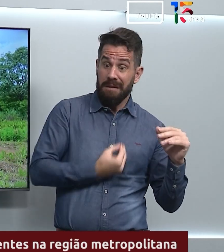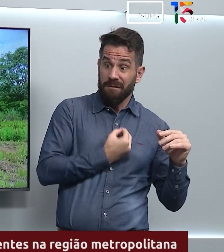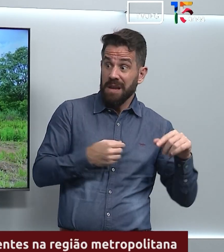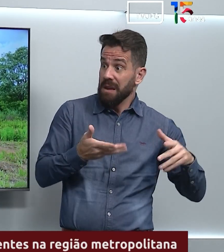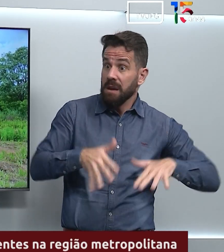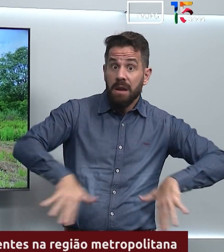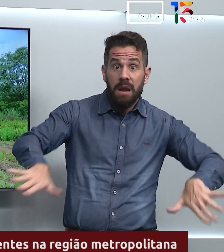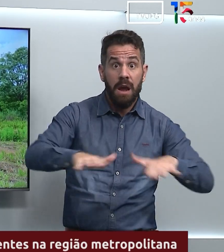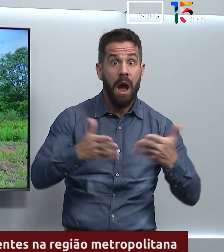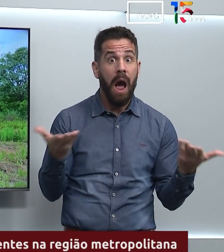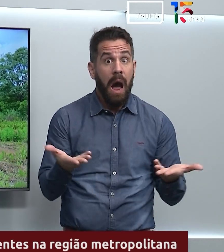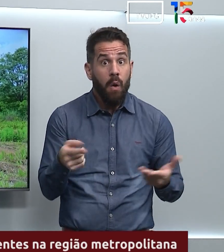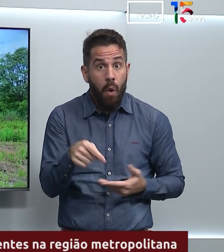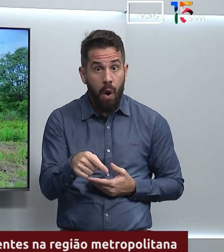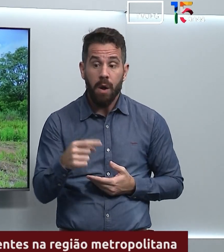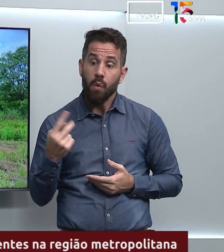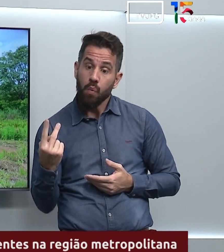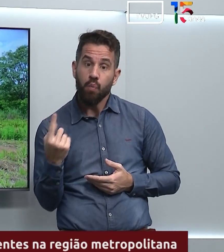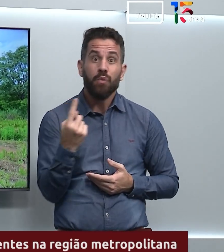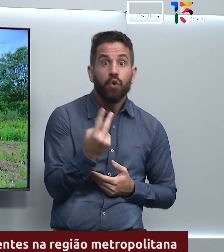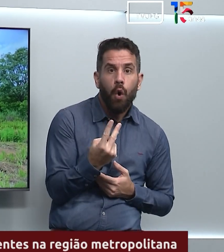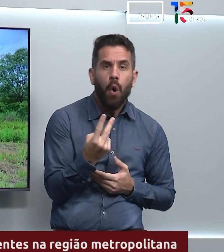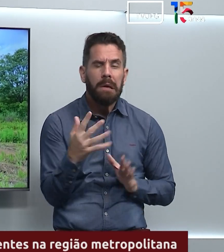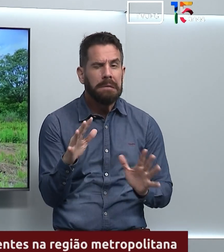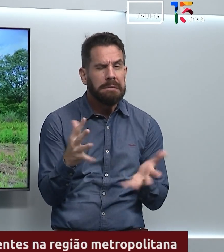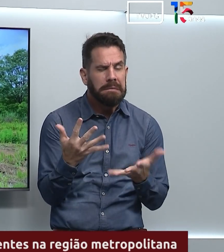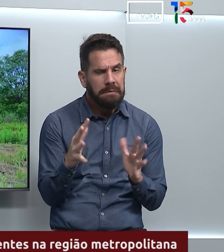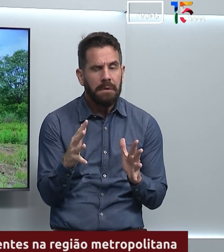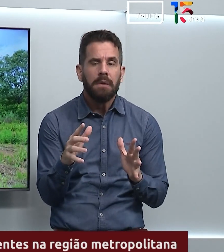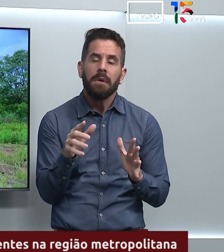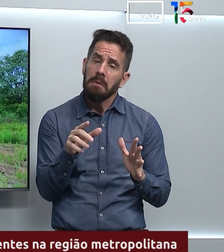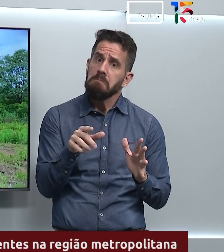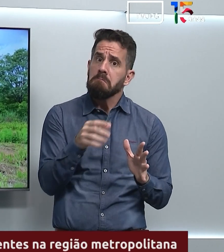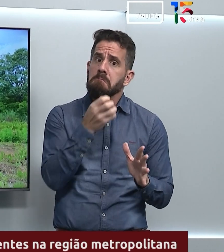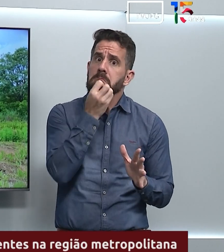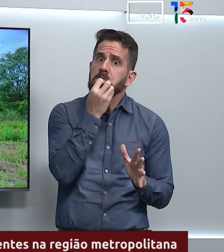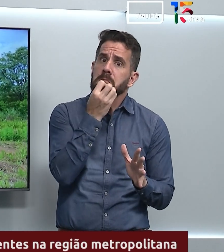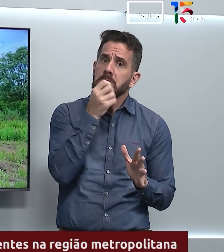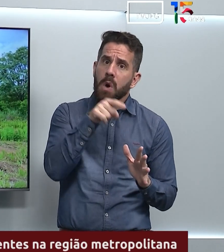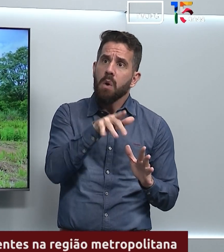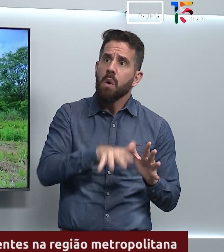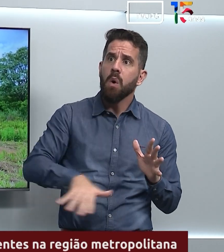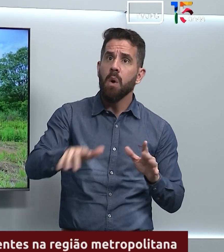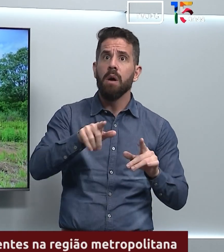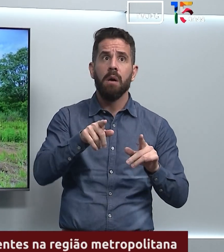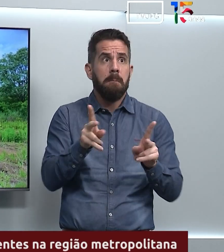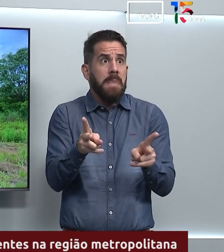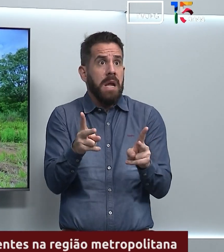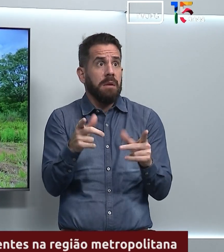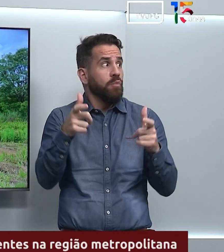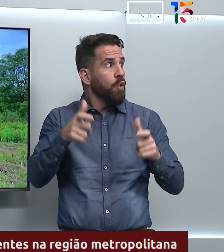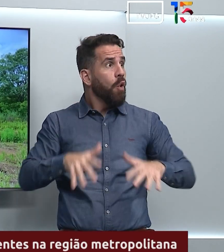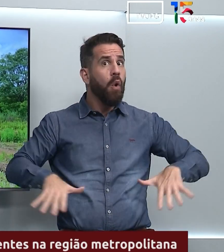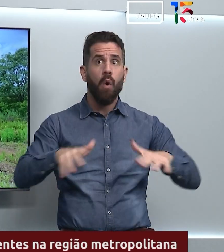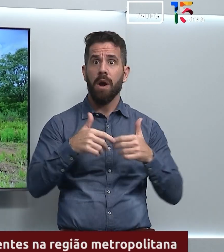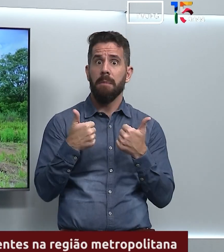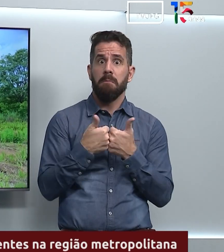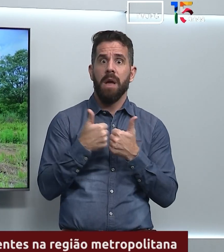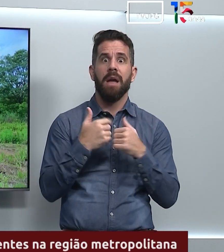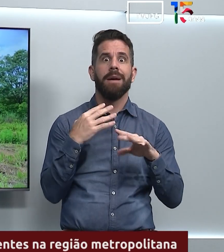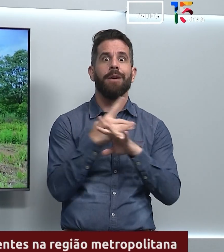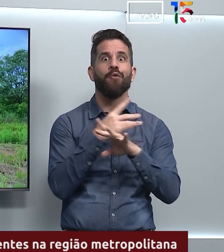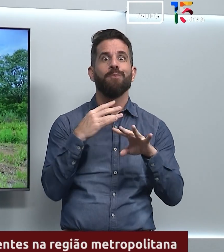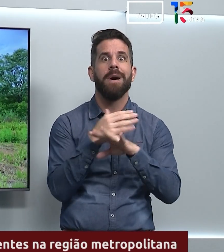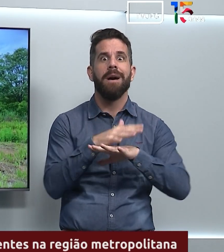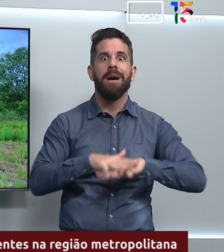classe 2, ou seja, a gente está com a nascente de uma qualidade muito boa dentro de um ambiente urbano. Você tem ali o bairro ao redor